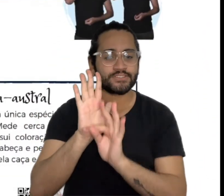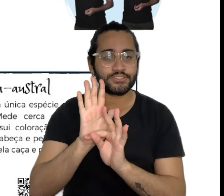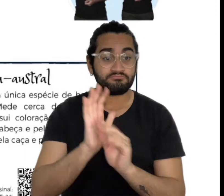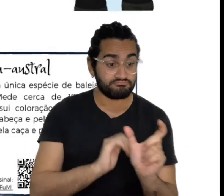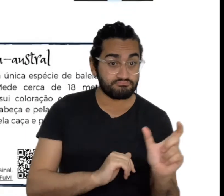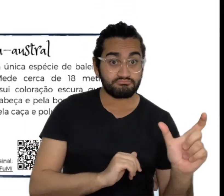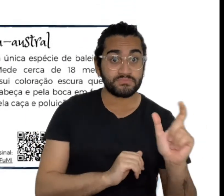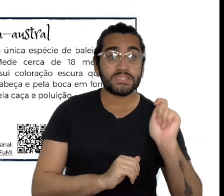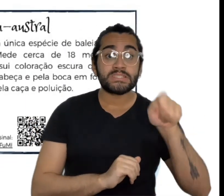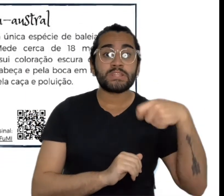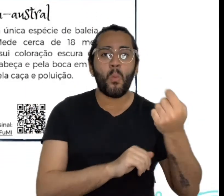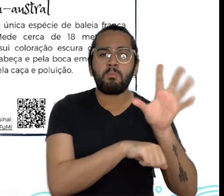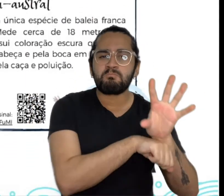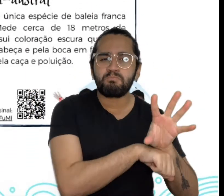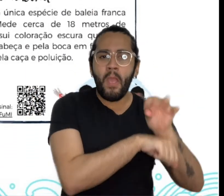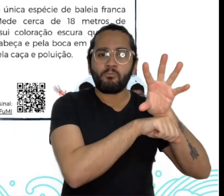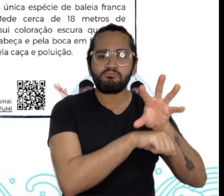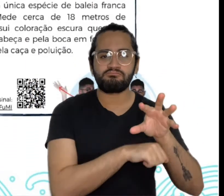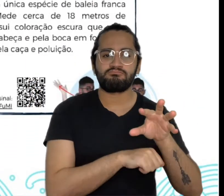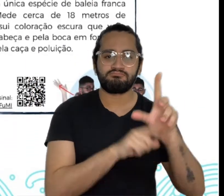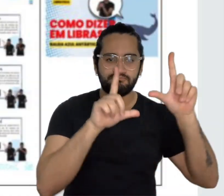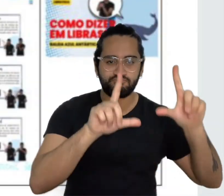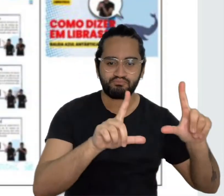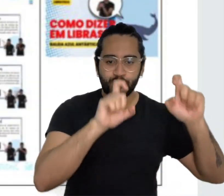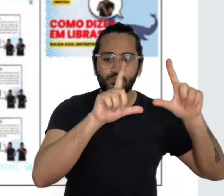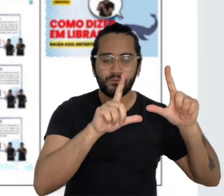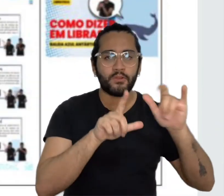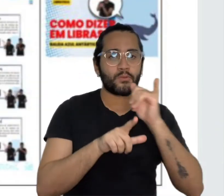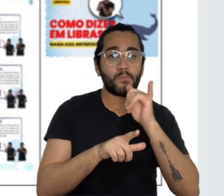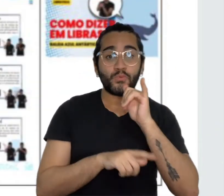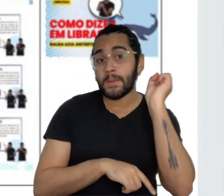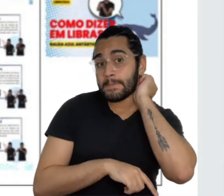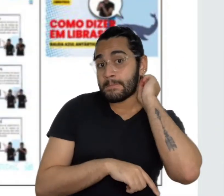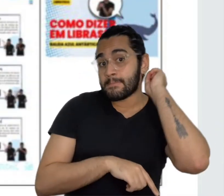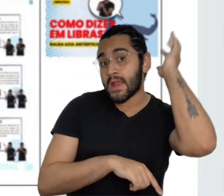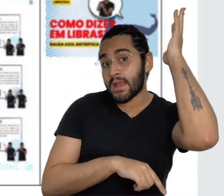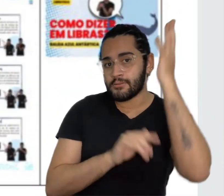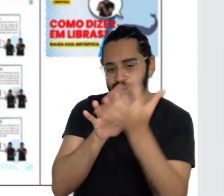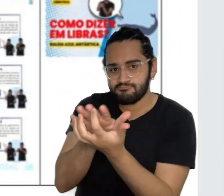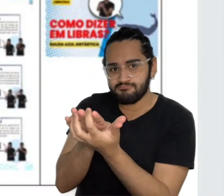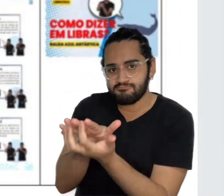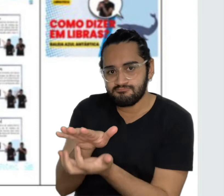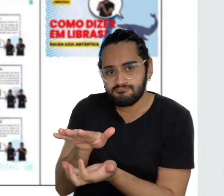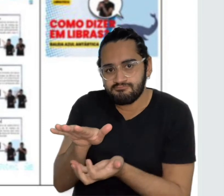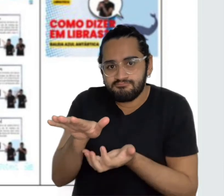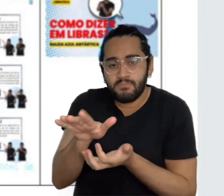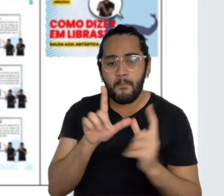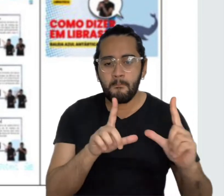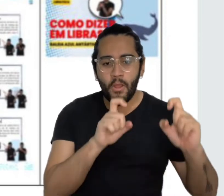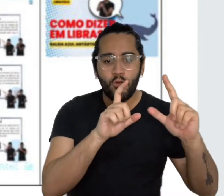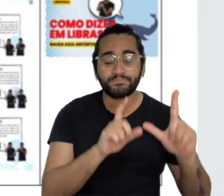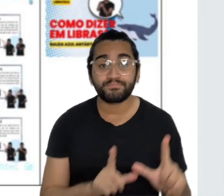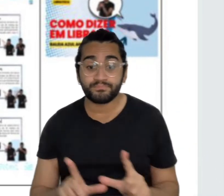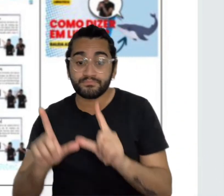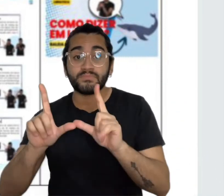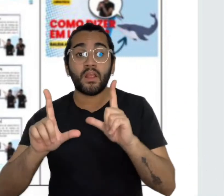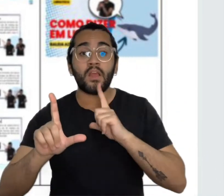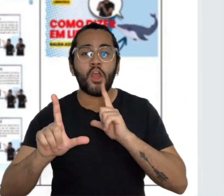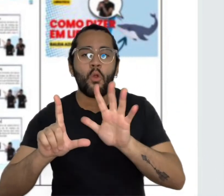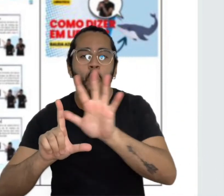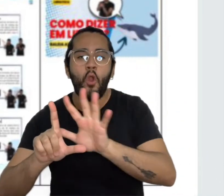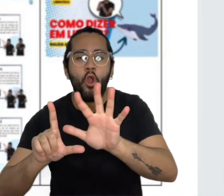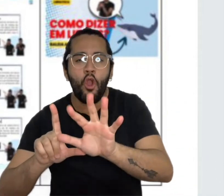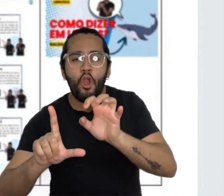o texto e a correspondência também do QR Code, né? Assim como consta a minha fotografia, por exemplo, realizando o sinal de baleia